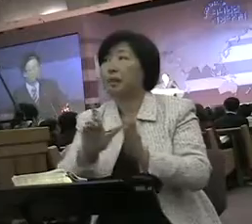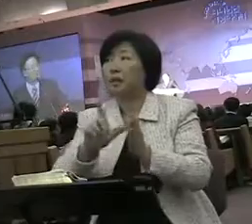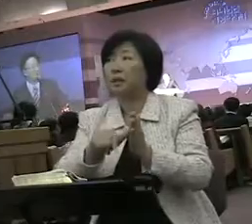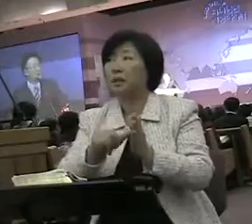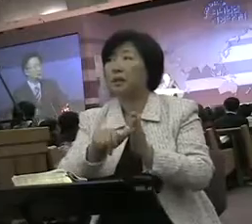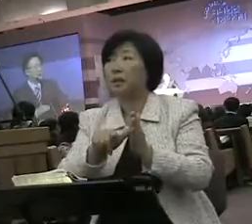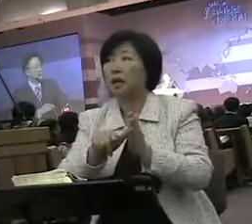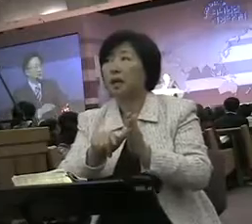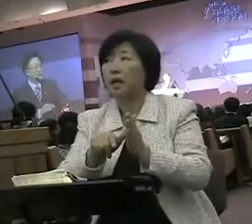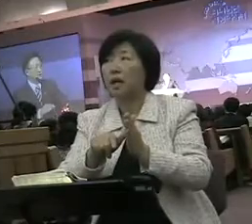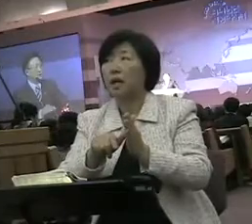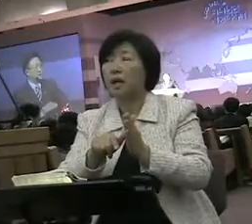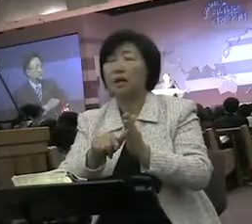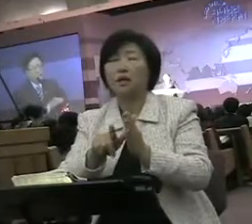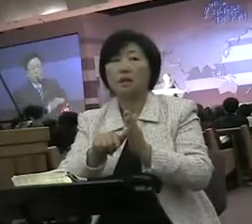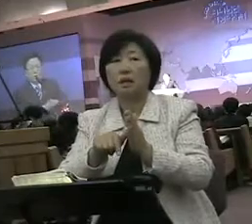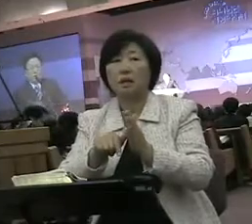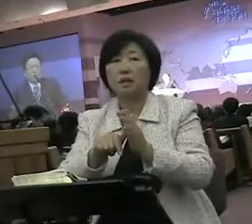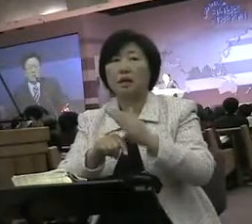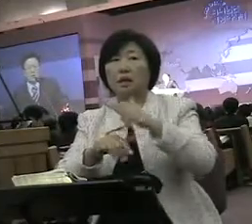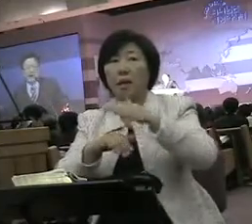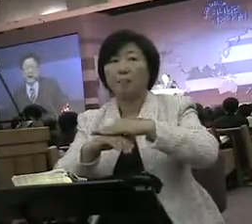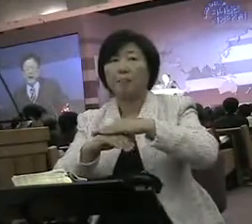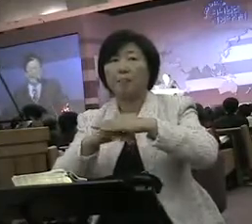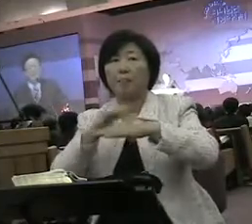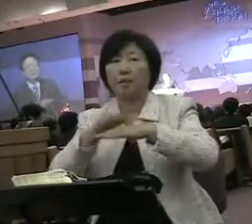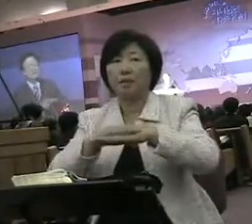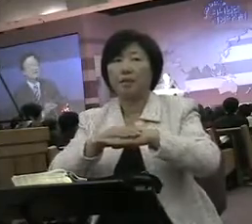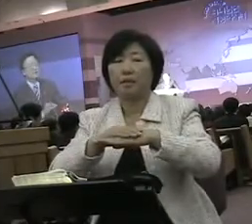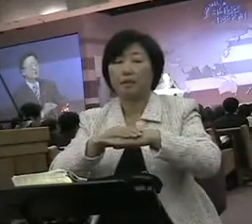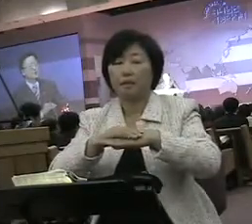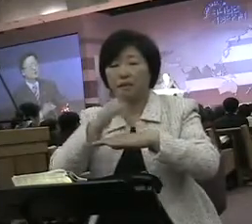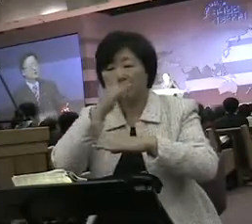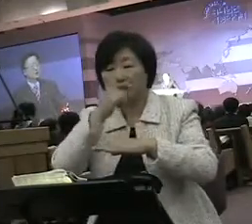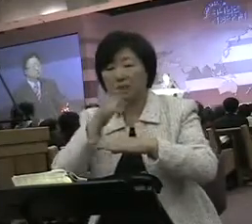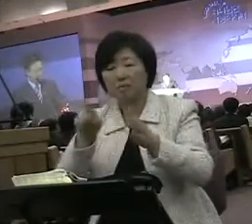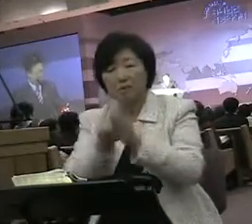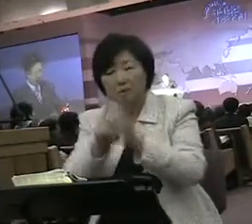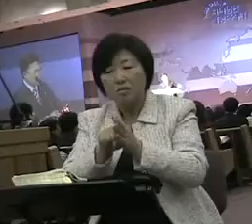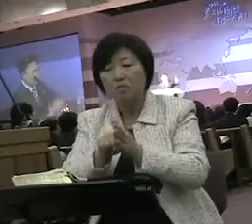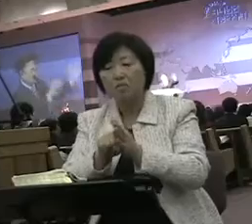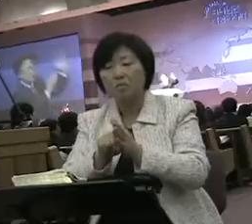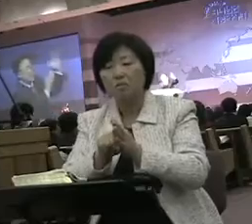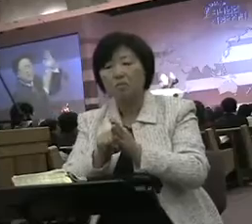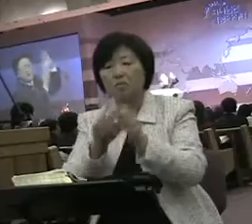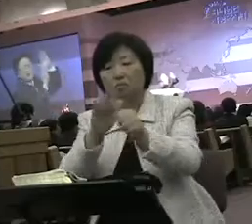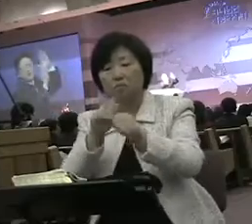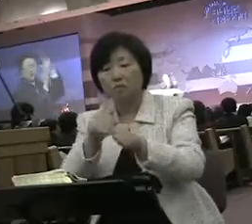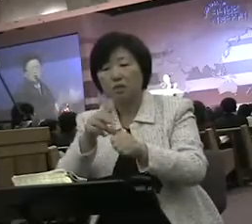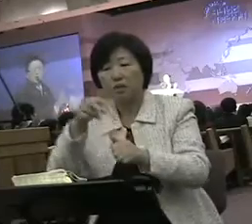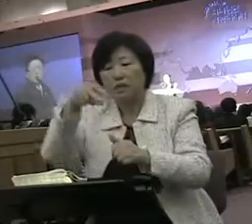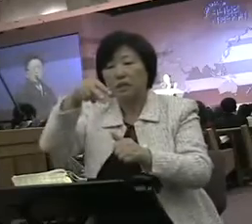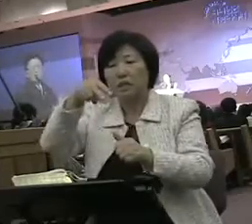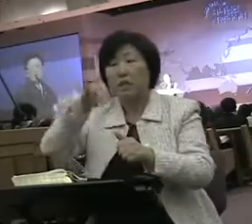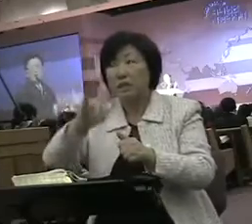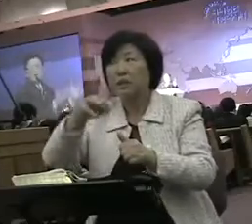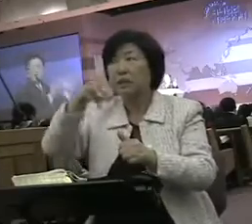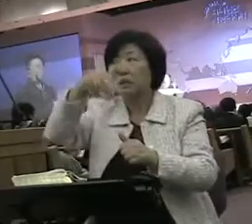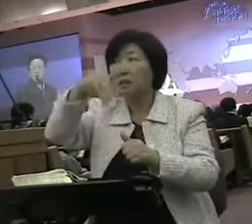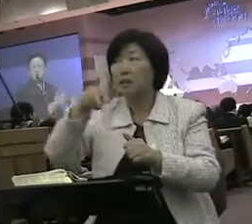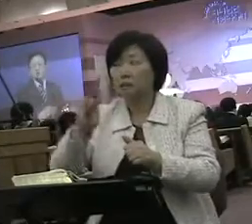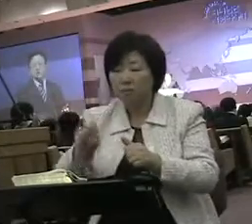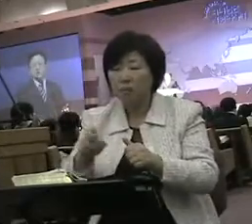시간의 갭만 있습니다. 믿음으로 보는 사람에게는 아무런 차이가 없습니다. 부르시는 시점에서도 이미 그것은